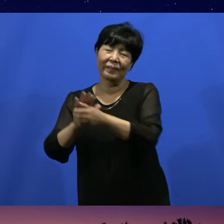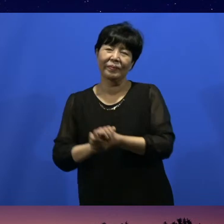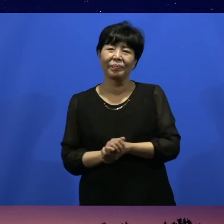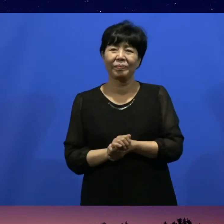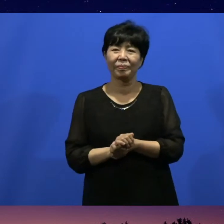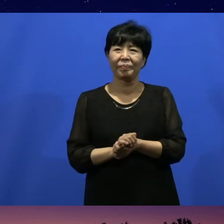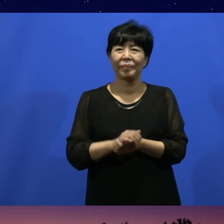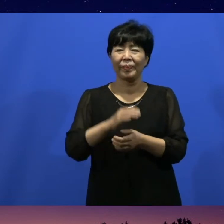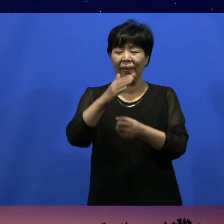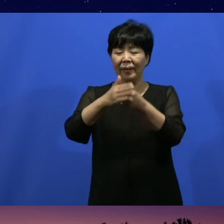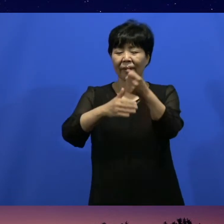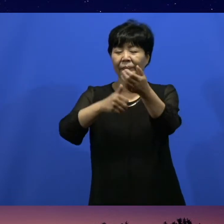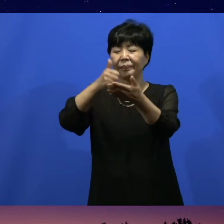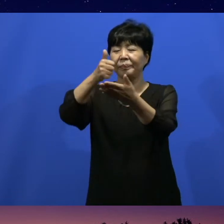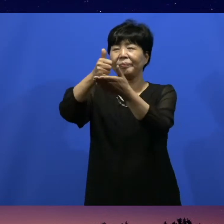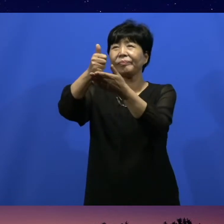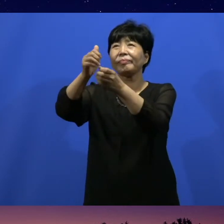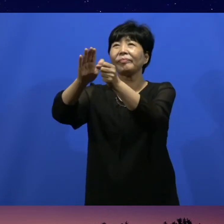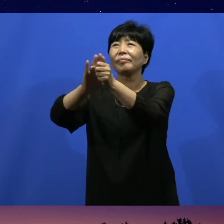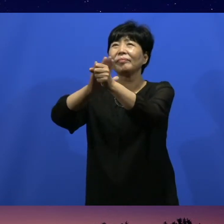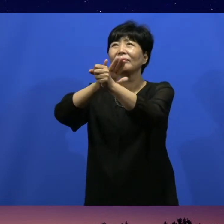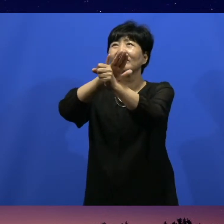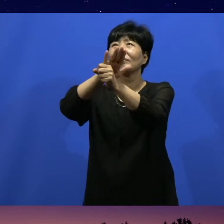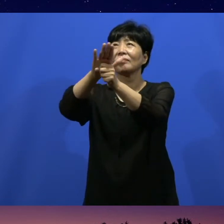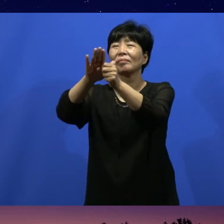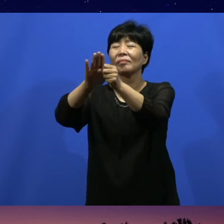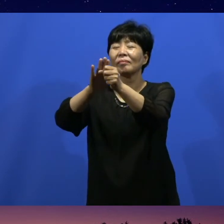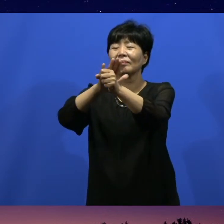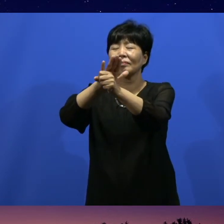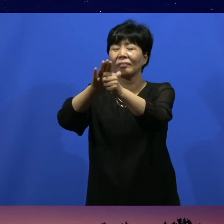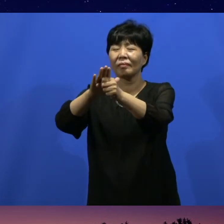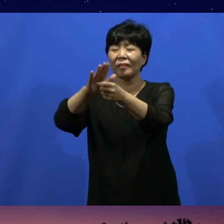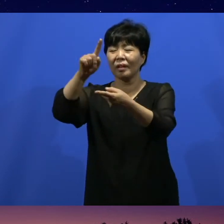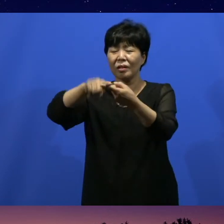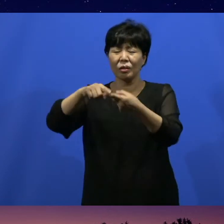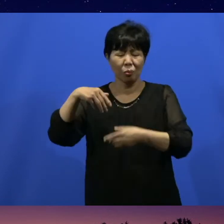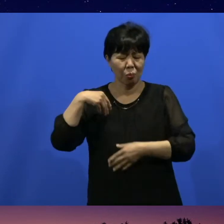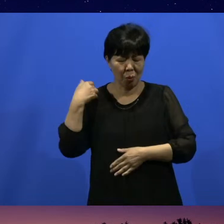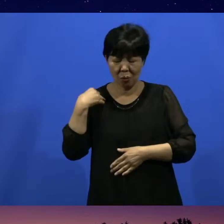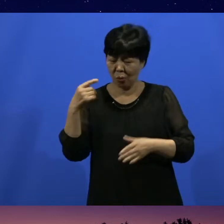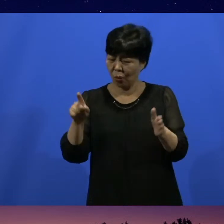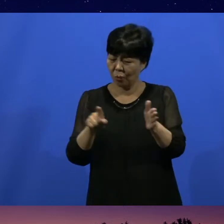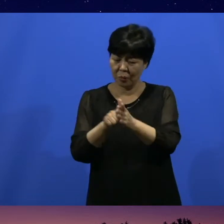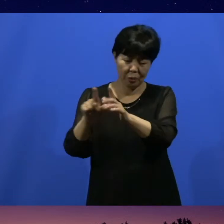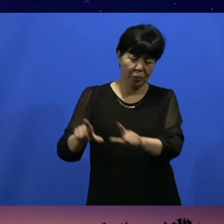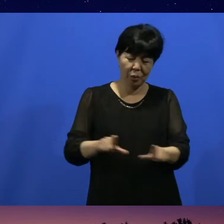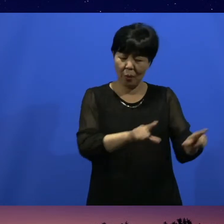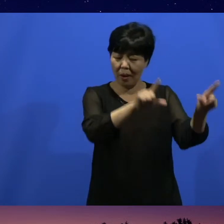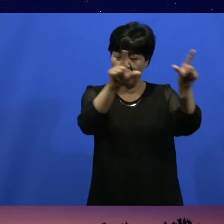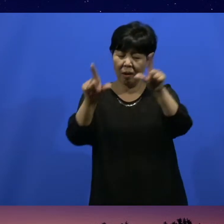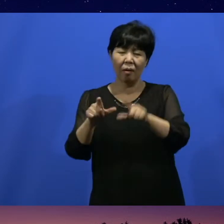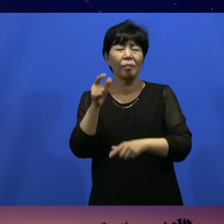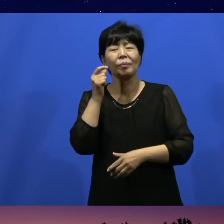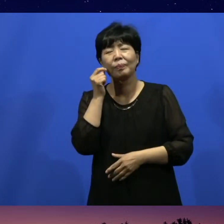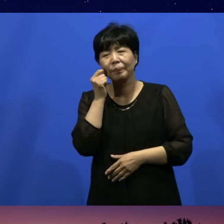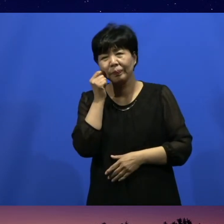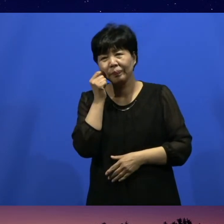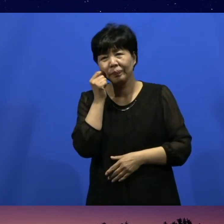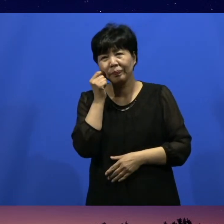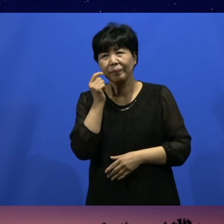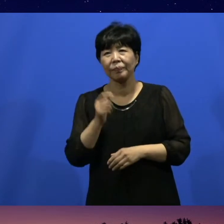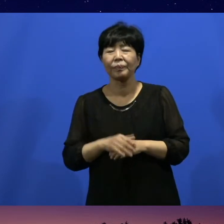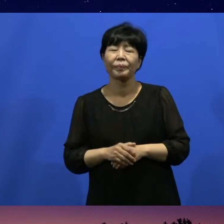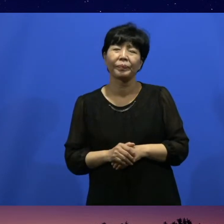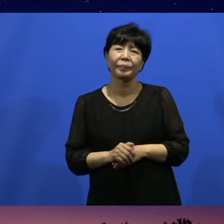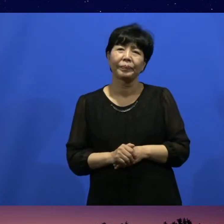우리가 그 사랑을, 하나님이 사랑이신데 그 사랑을 우리가 모르고 어떻게 신앙생활이 가능할까요? 답은 여기에